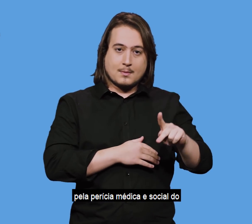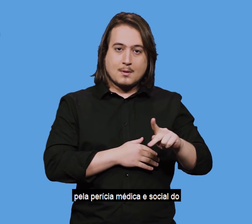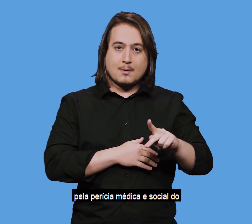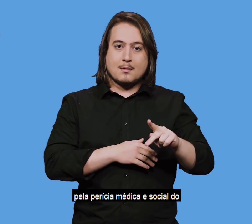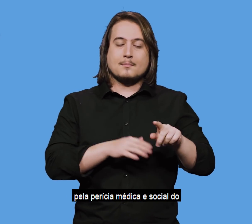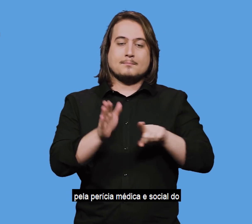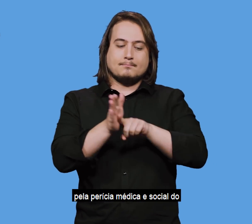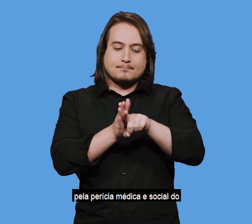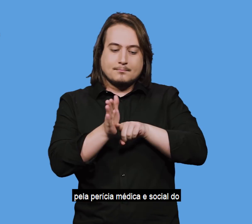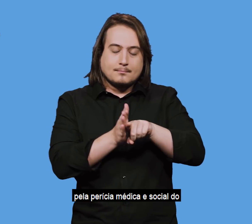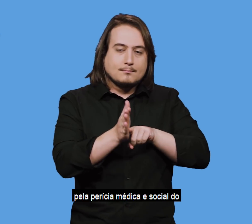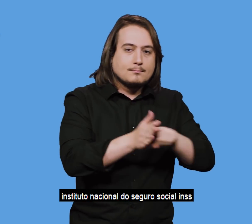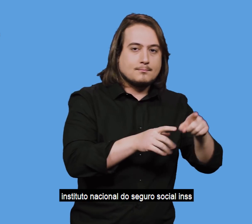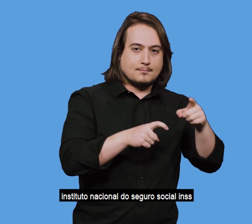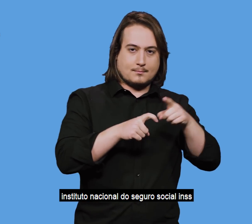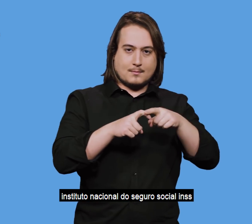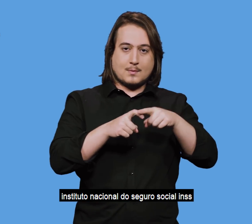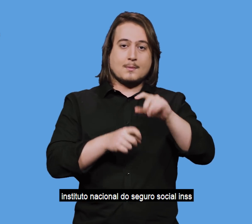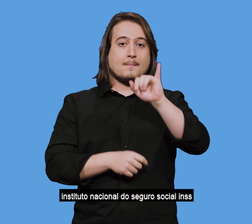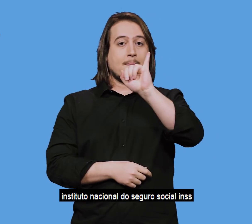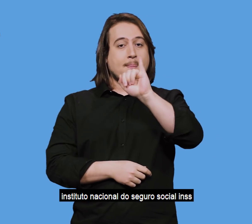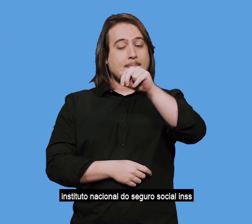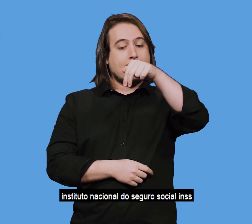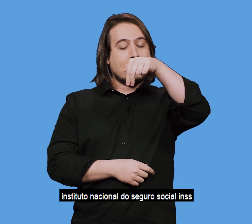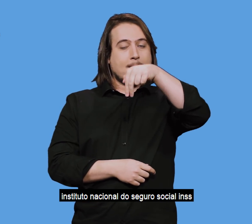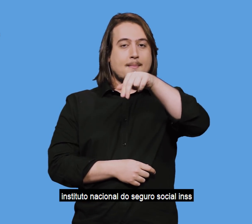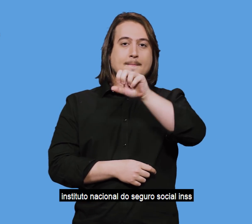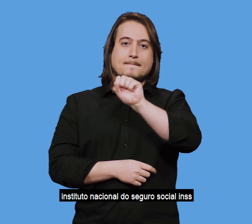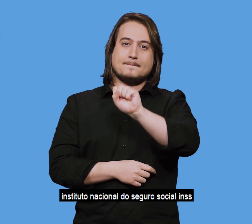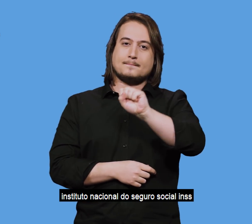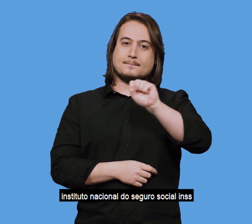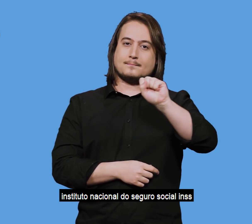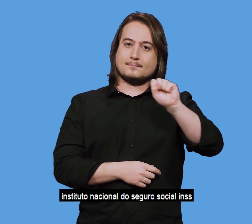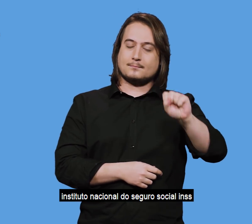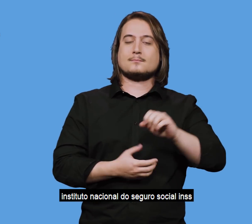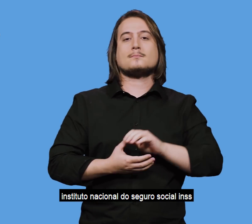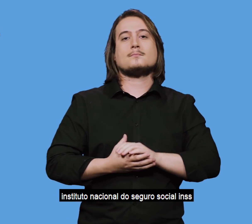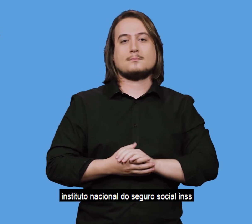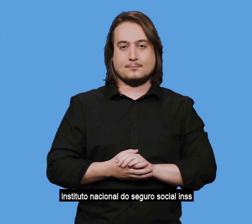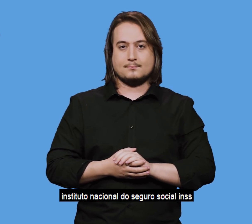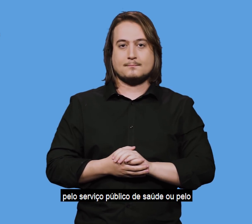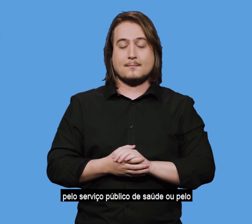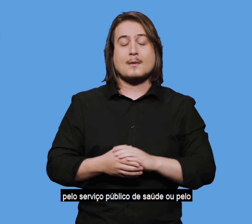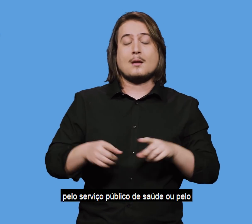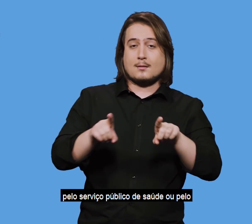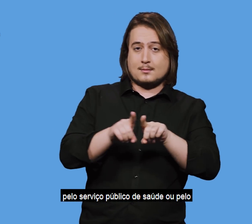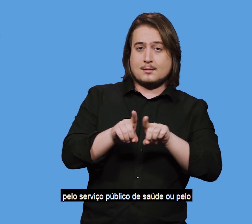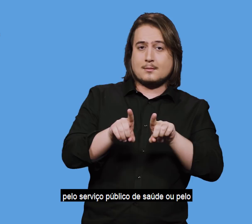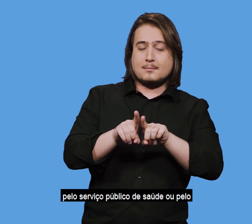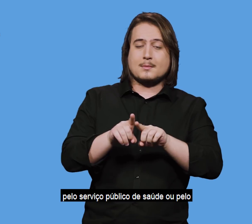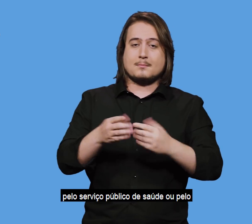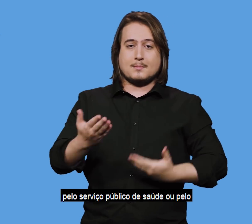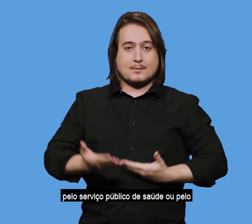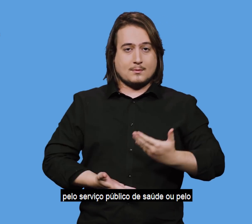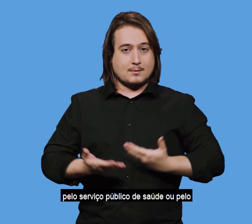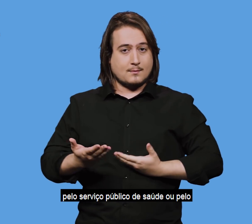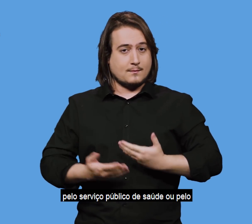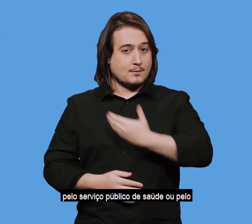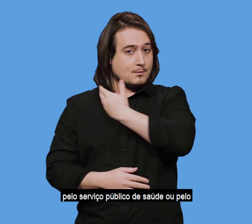do instituto nacional do seguro social inss pelo serviço público de saúde ou pelo